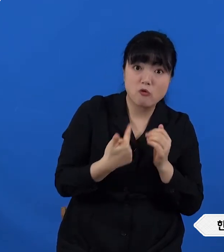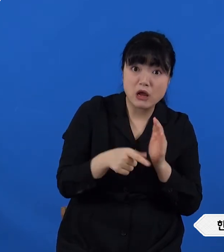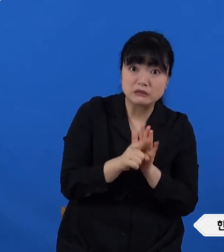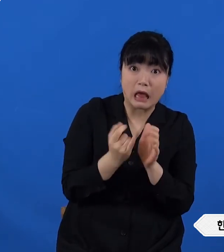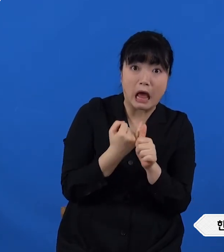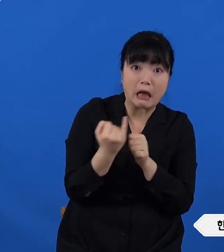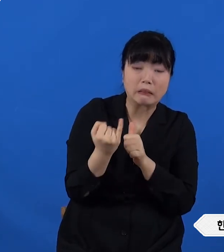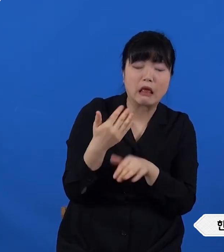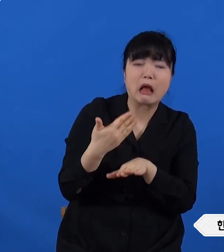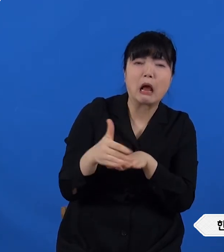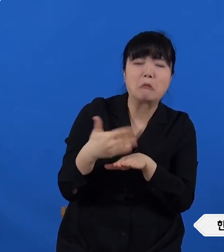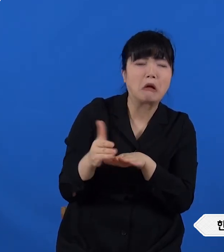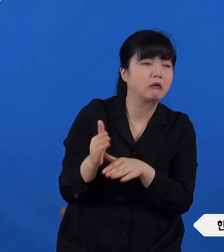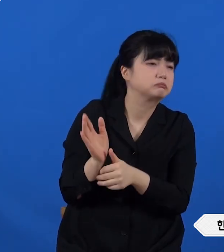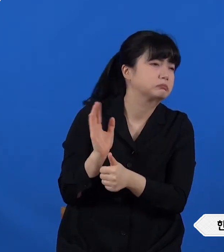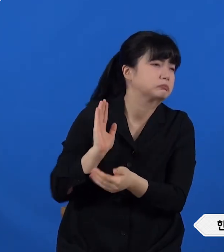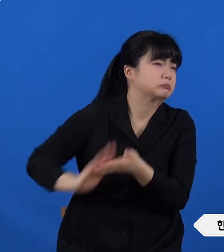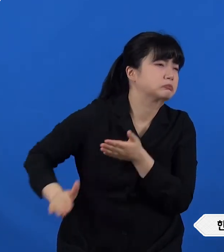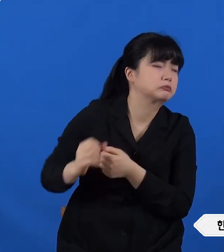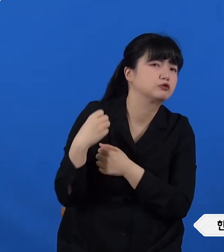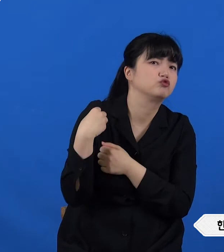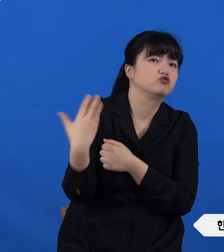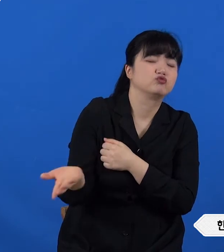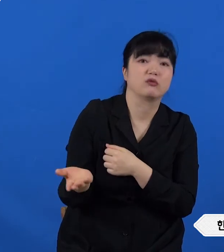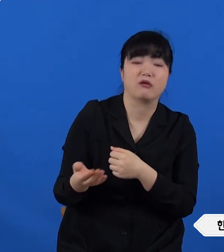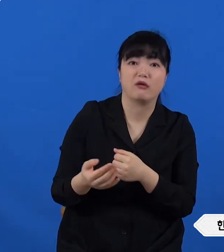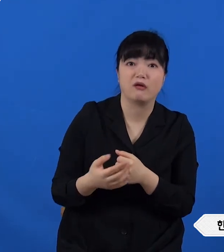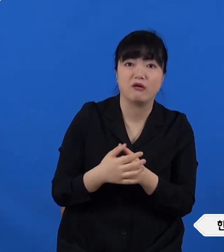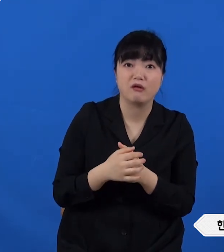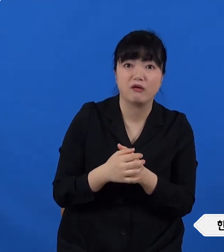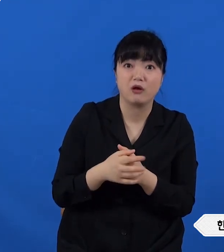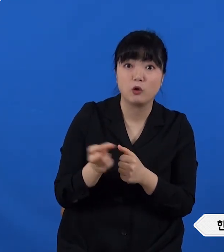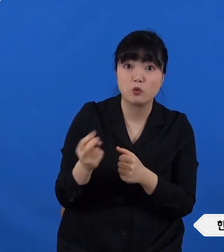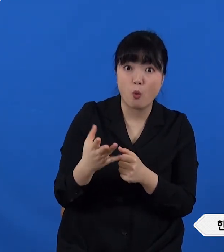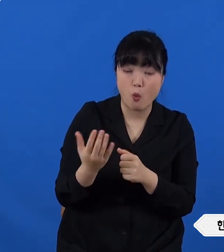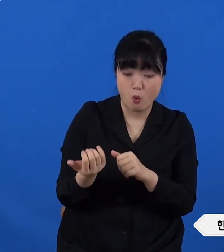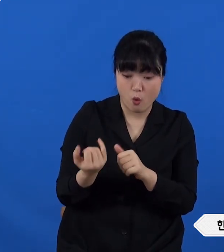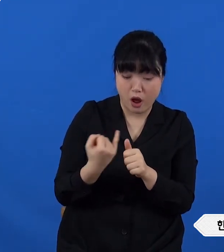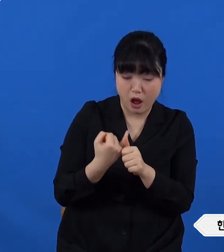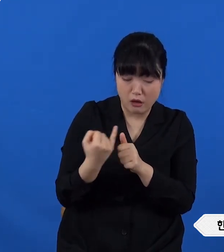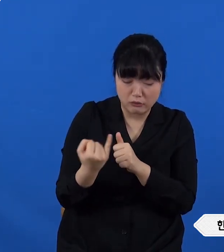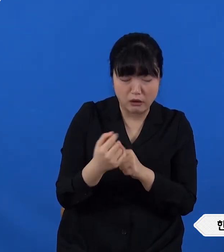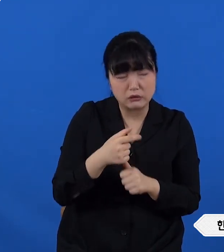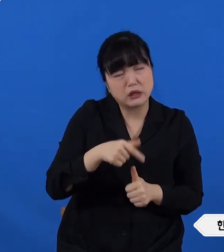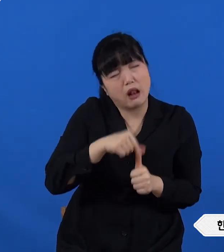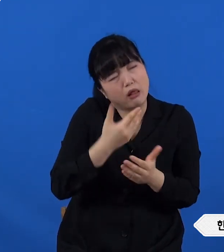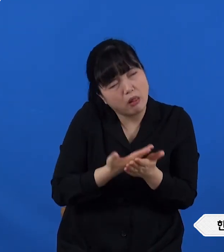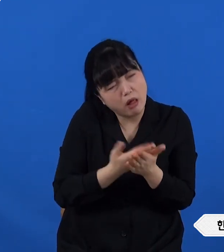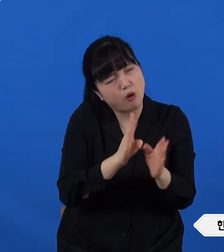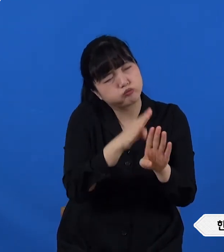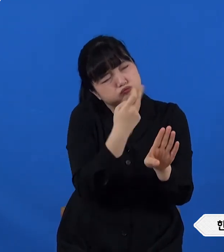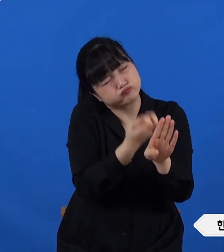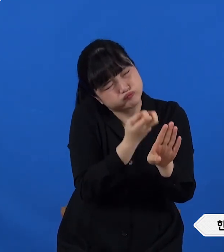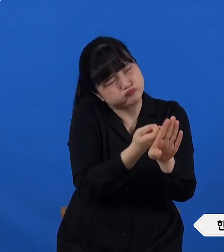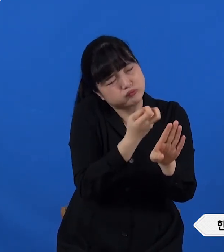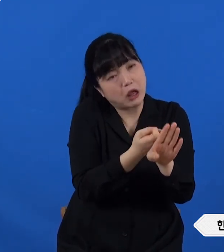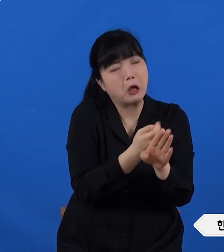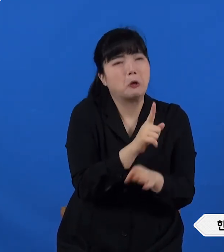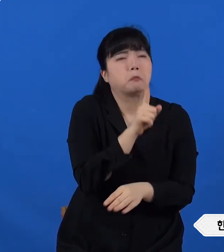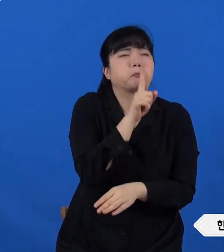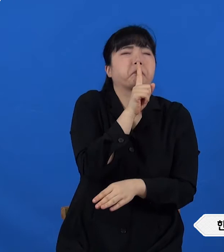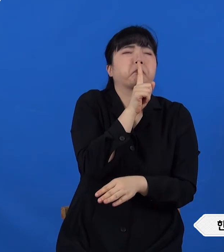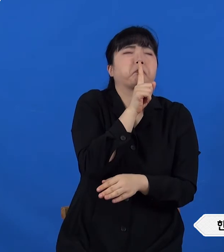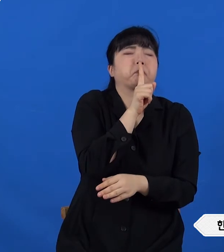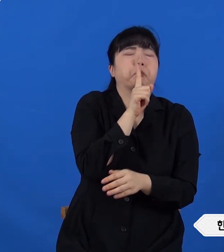아내를 깡패들에게 내어 주어버리지를 않나? 그 아내가 그냥 와서 살려달라고 문을 두드리는데도 숨어 있지를